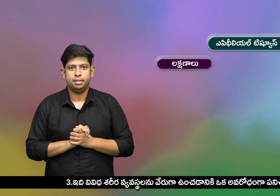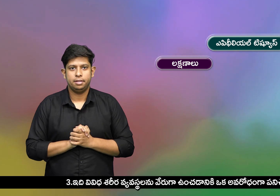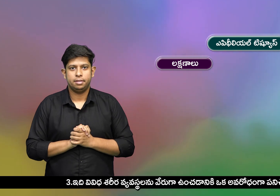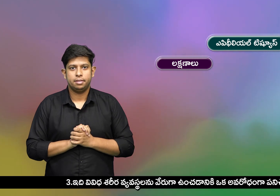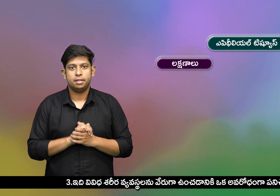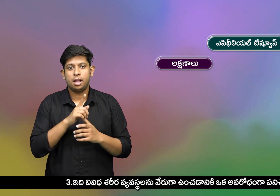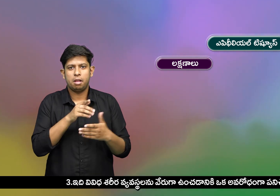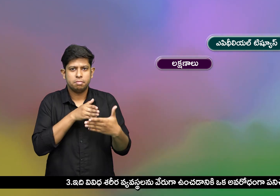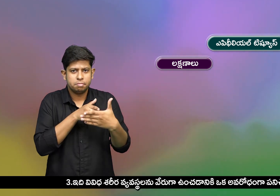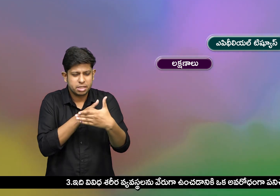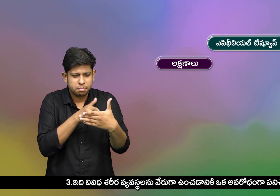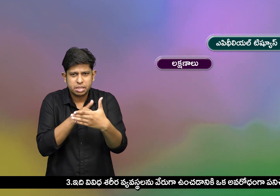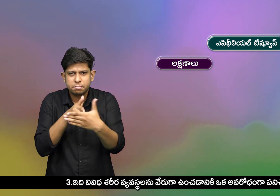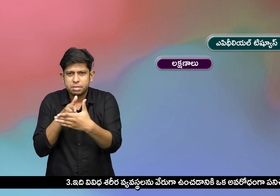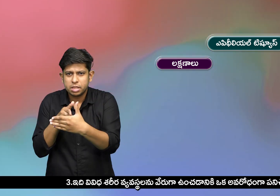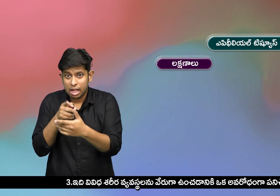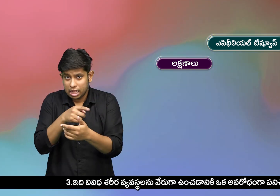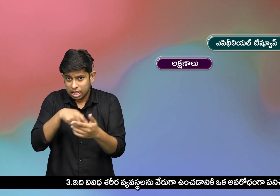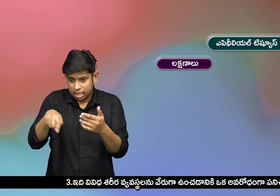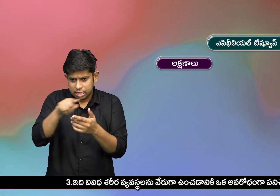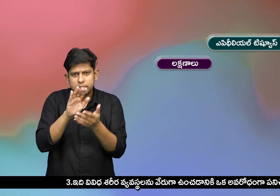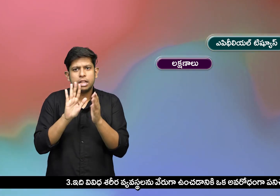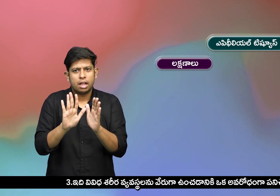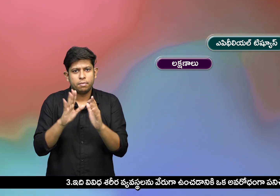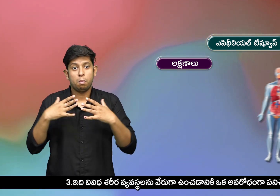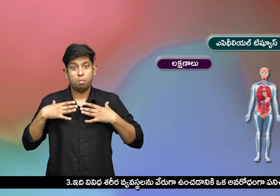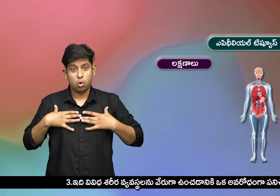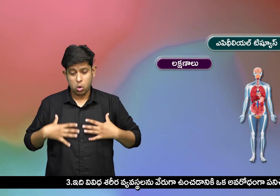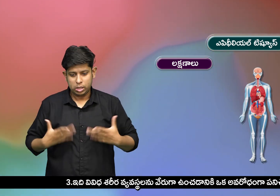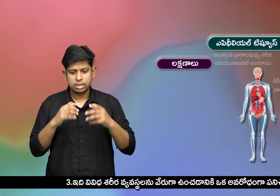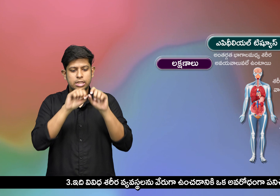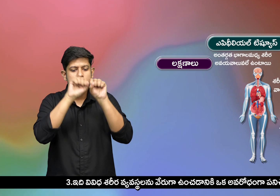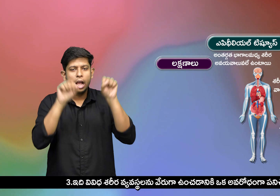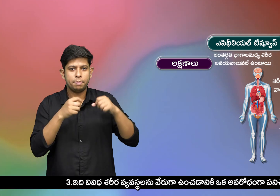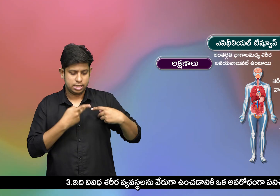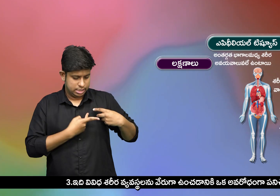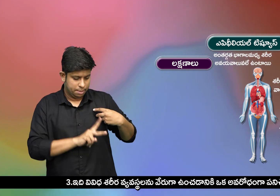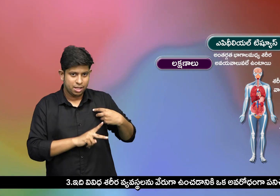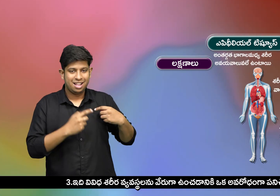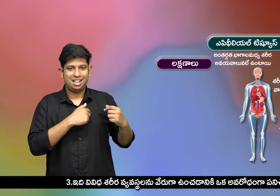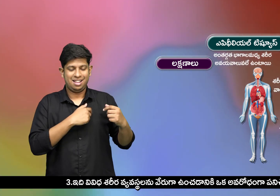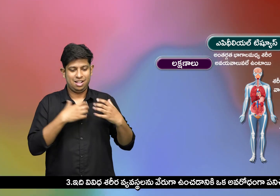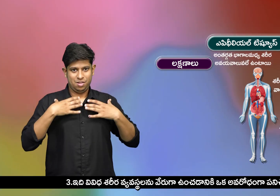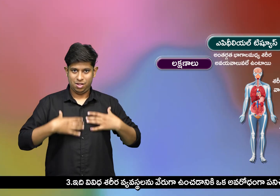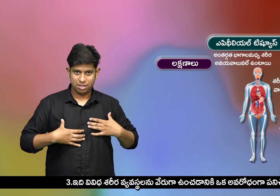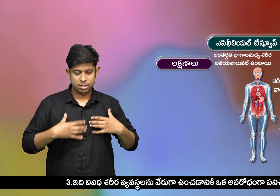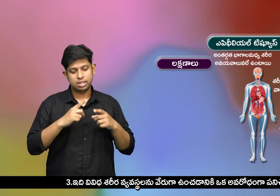3. ఇది వివిధ శరీర వ్యవస్థలను వేరుగా ఉంచడానికి ఒక అవరోధంగా పనిచేస్తుంది.